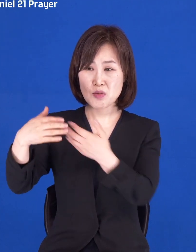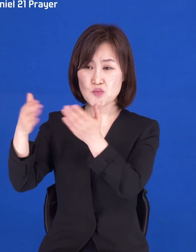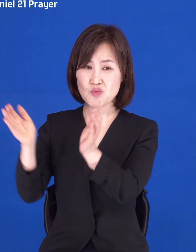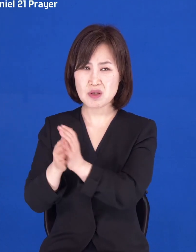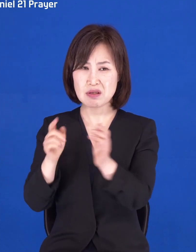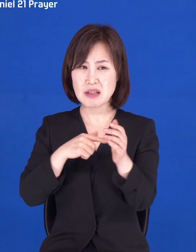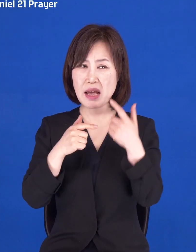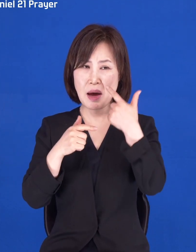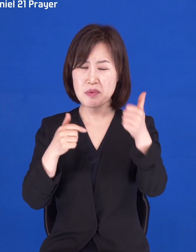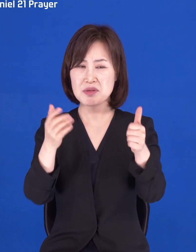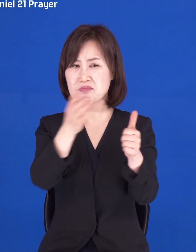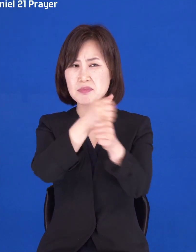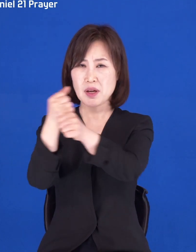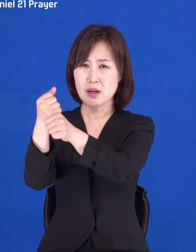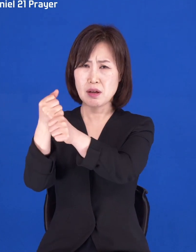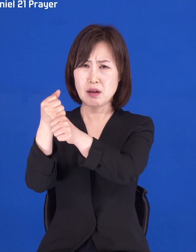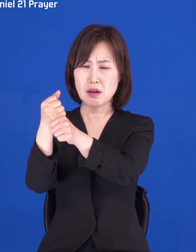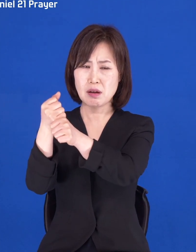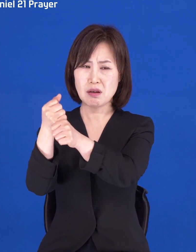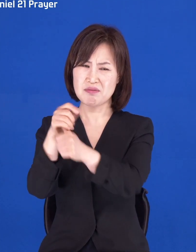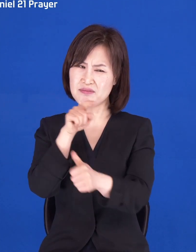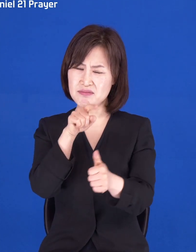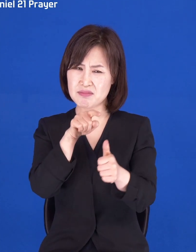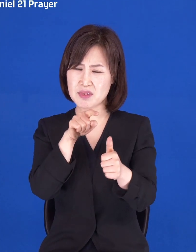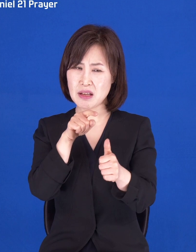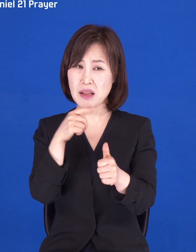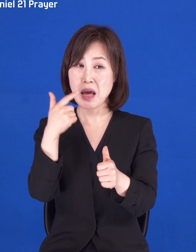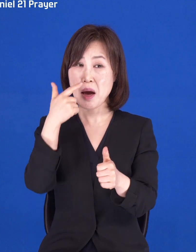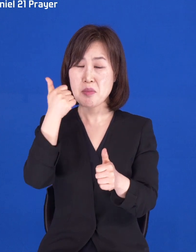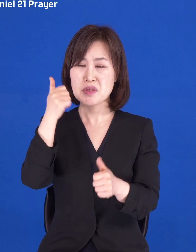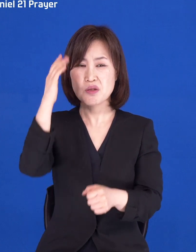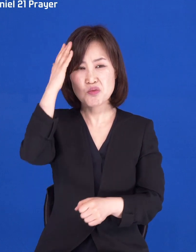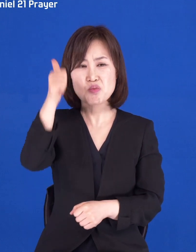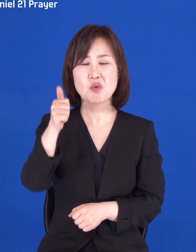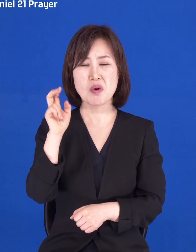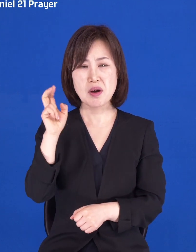붙잡아 갔는데 제니 아버지가 두목이래.